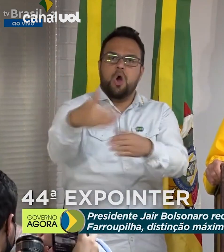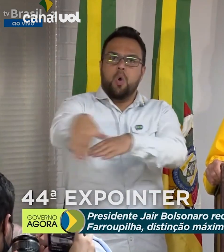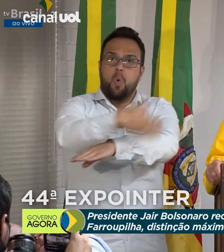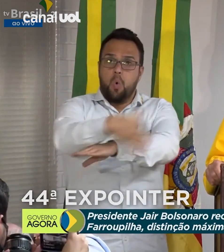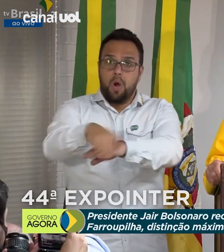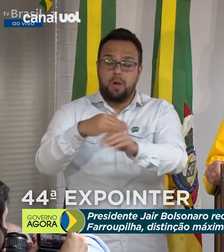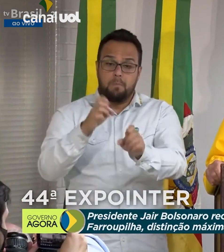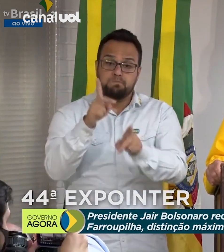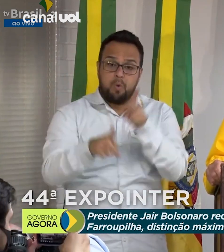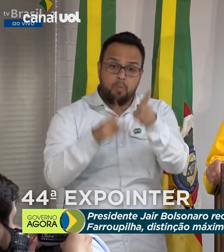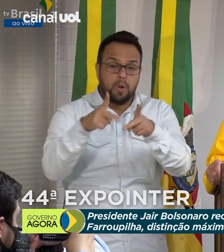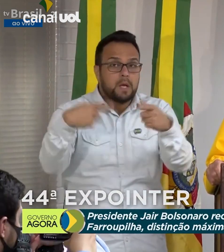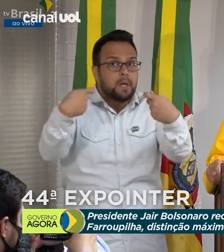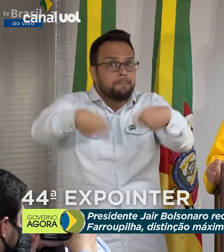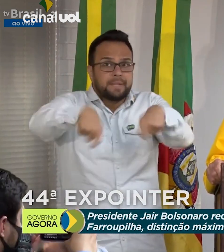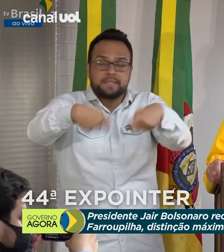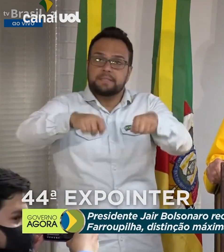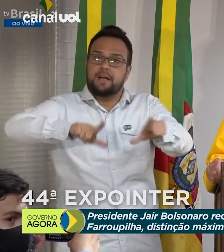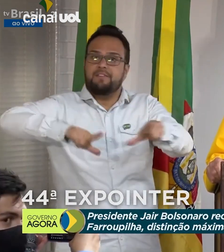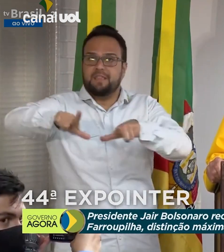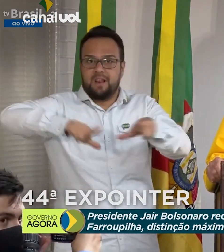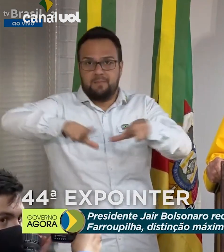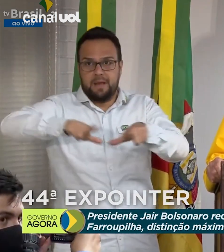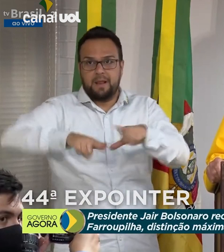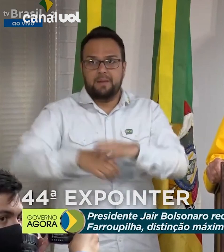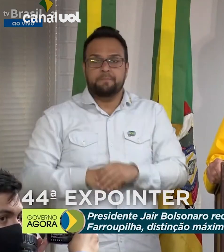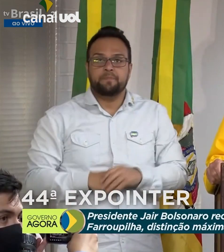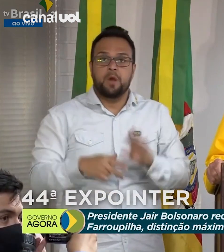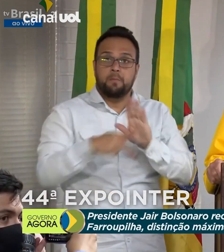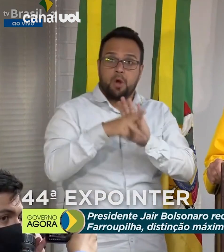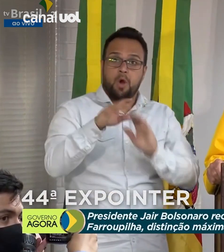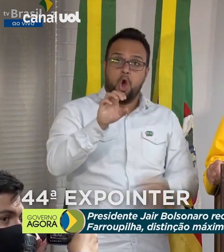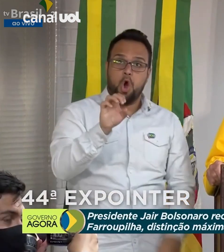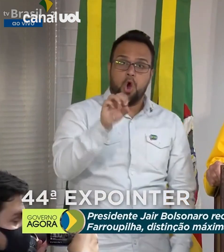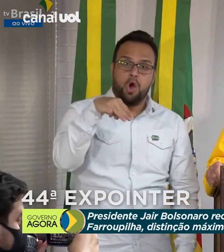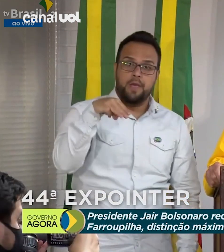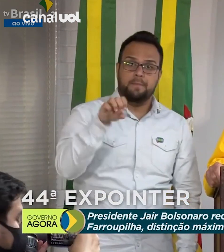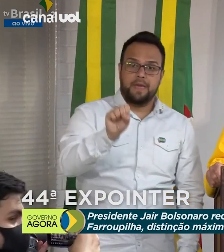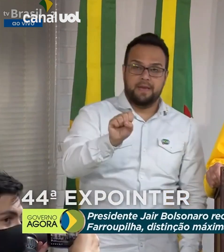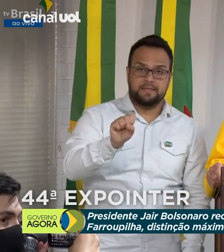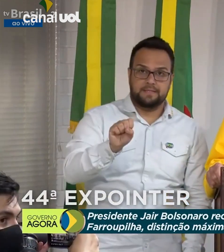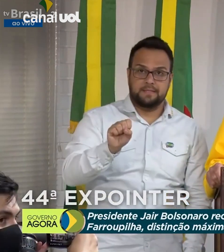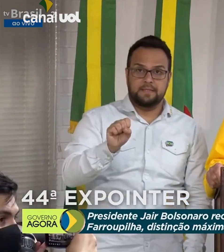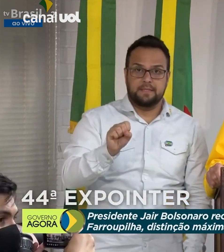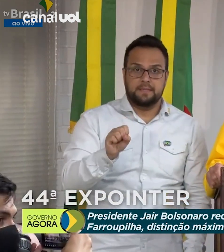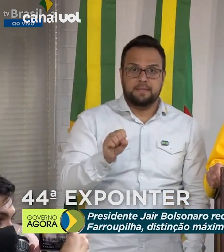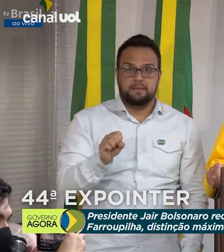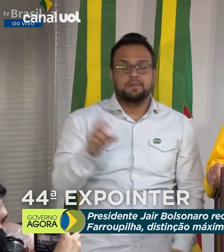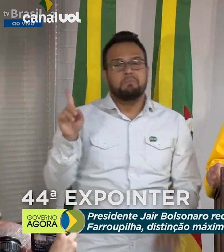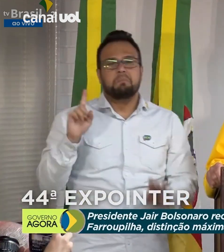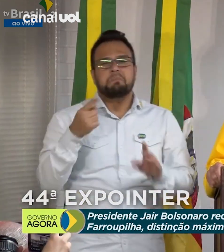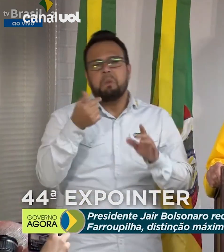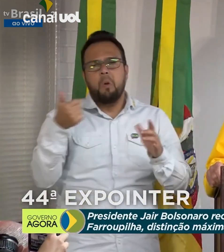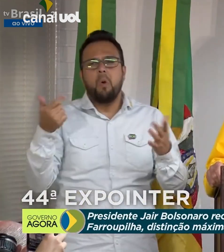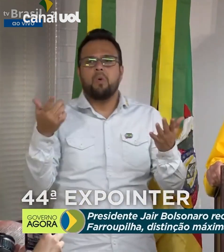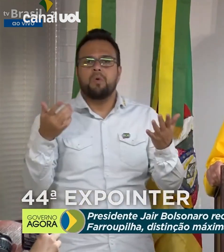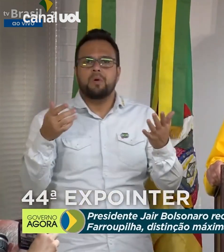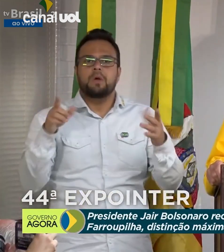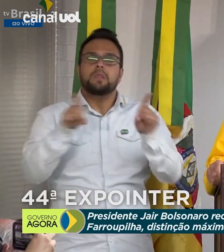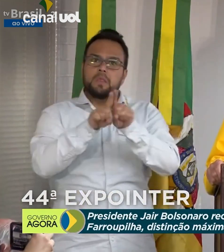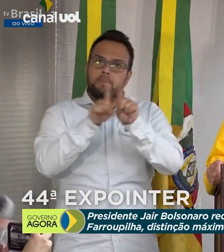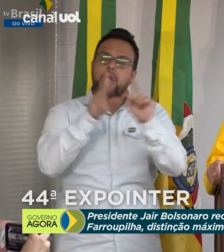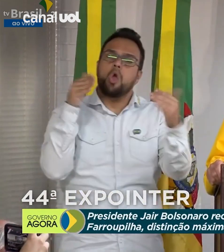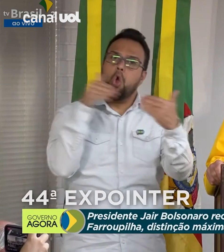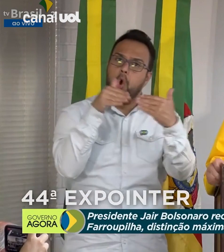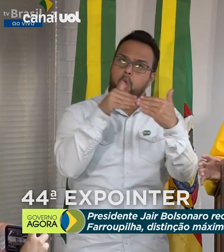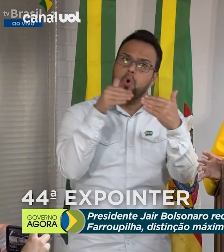A população tinha que trabalhar. Até a própria OMS, que poucas coisas acertava, né, também foi favorável a